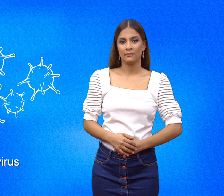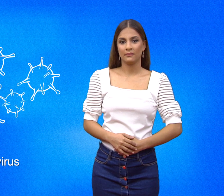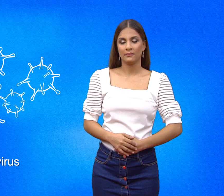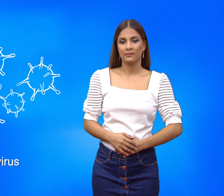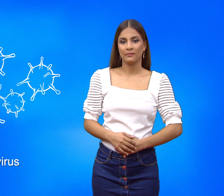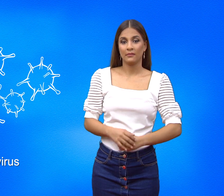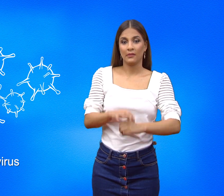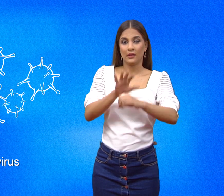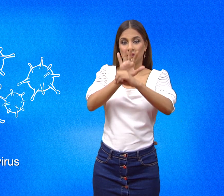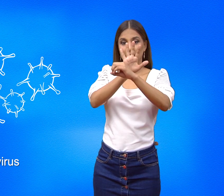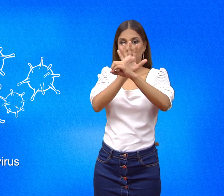coronavirus